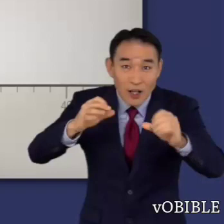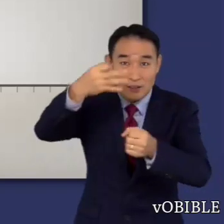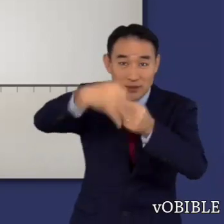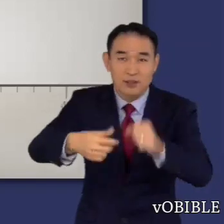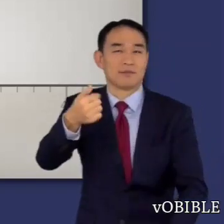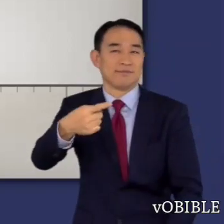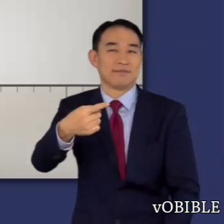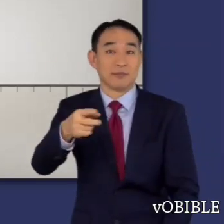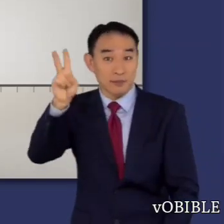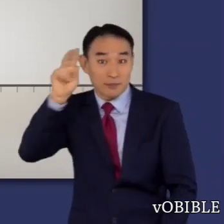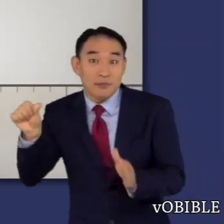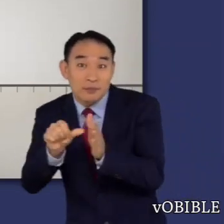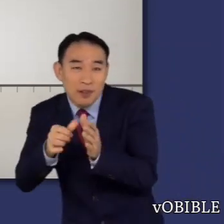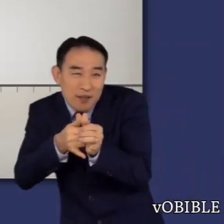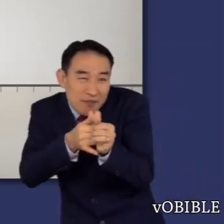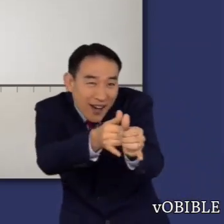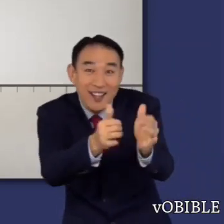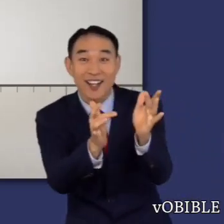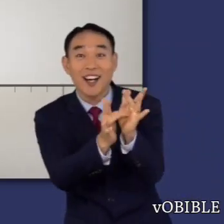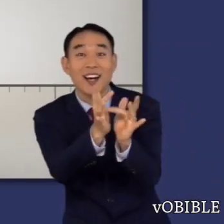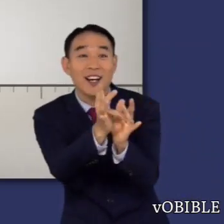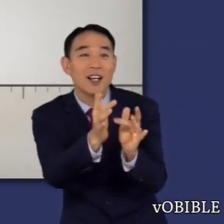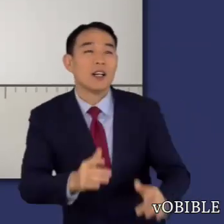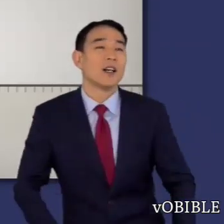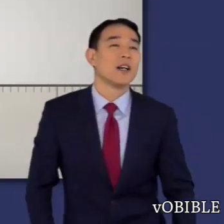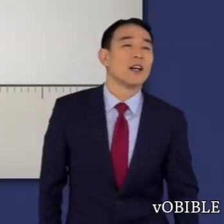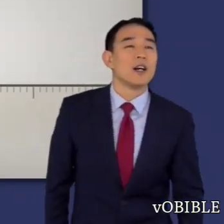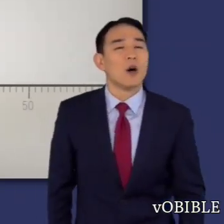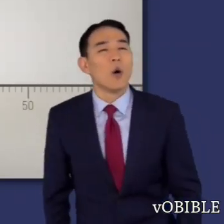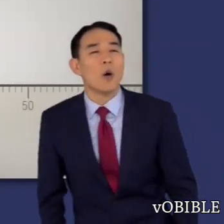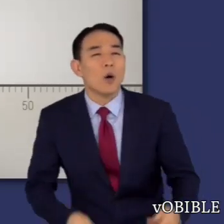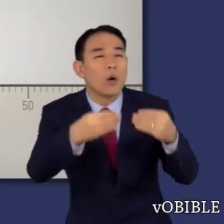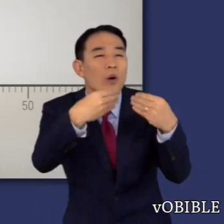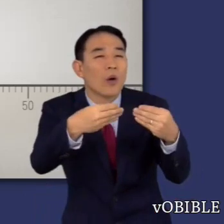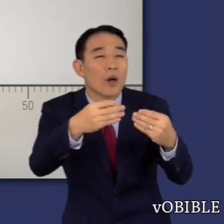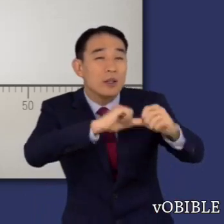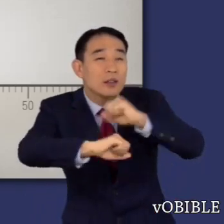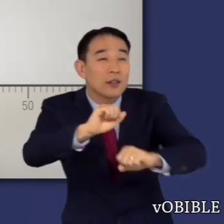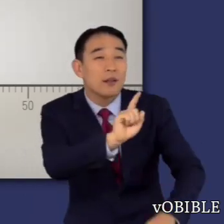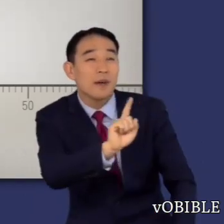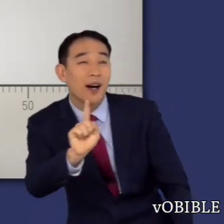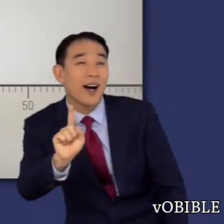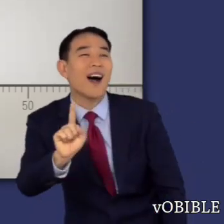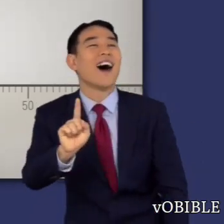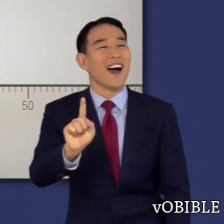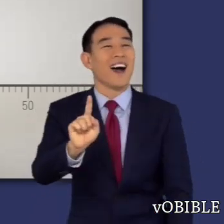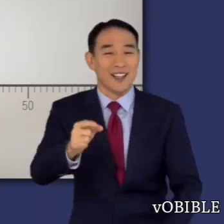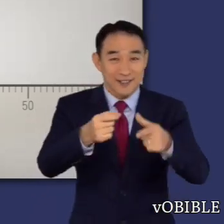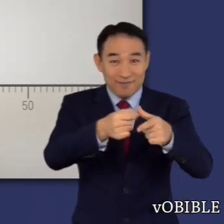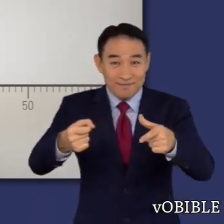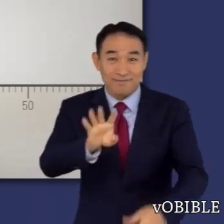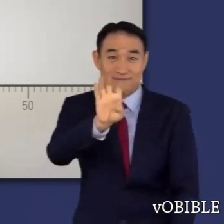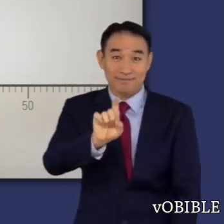里，马太几乎都跟在耶稣身边。公元41年左右，马太是第一个把耶稣的